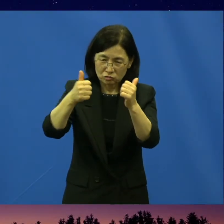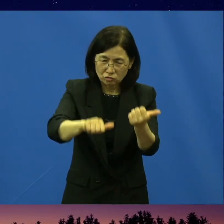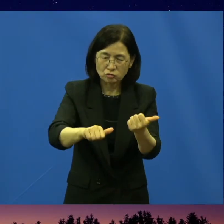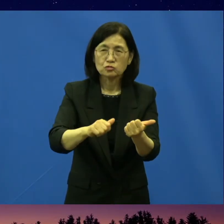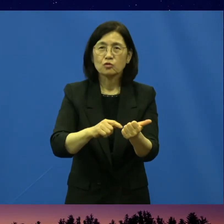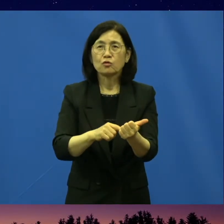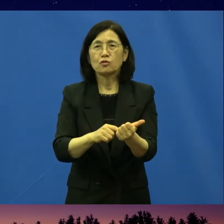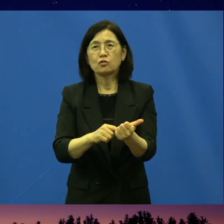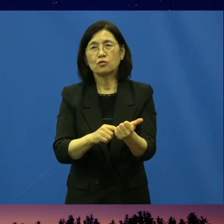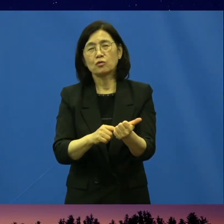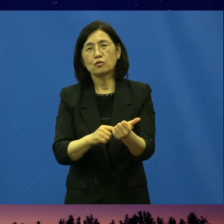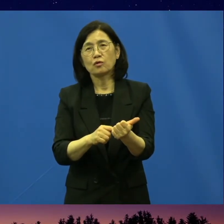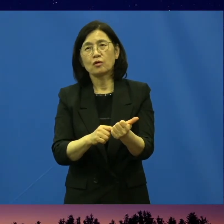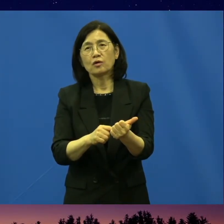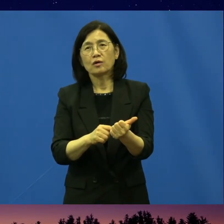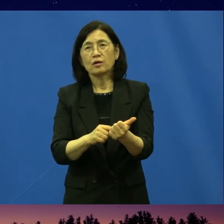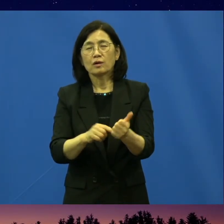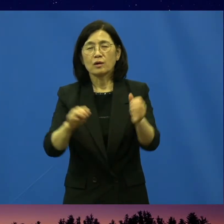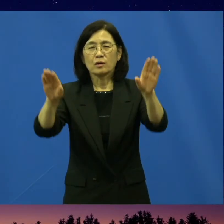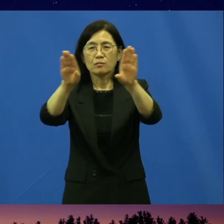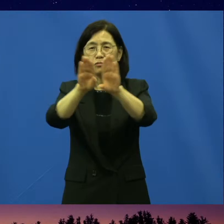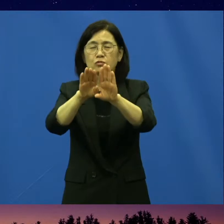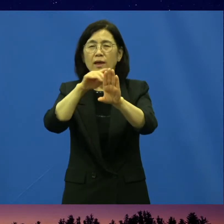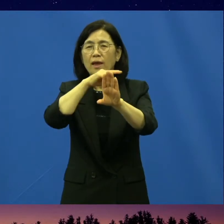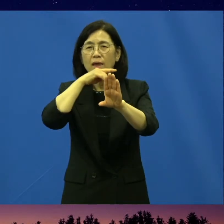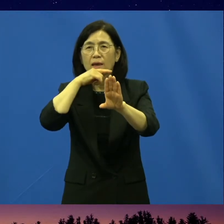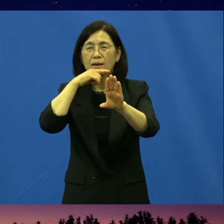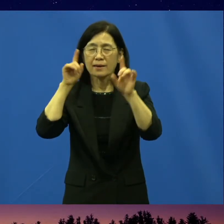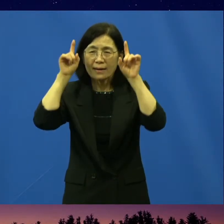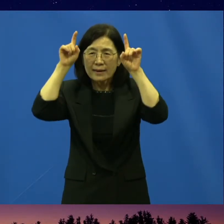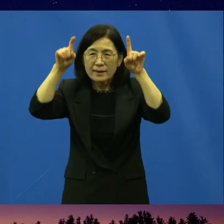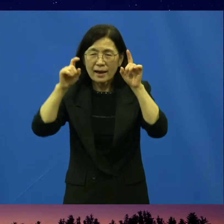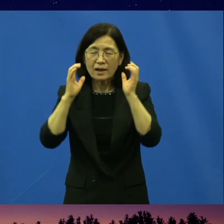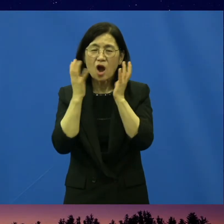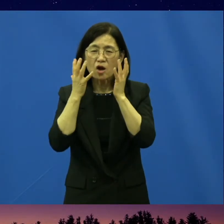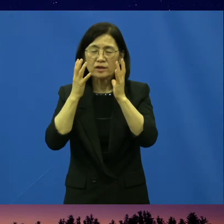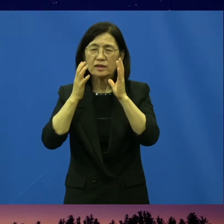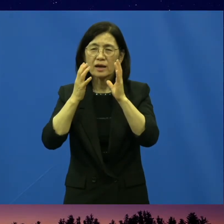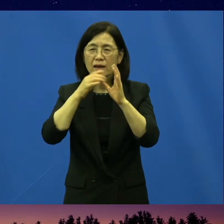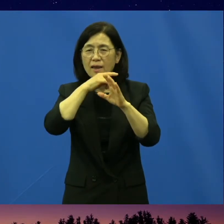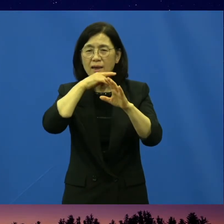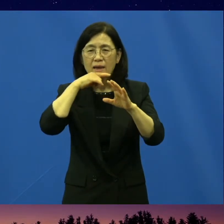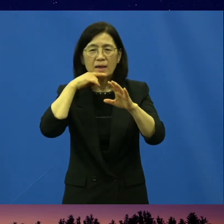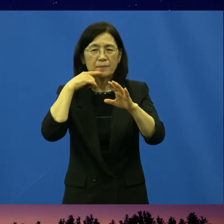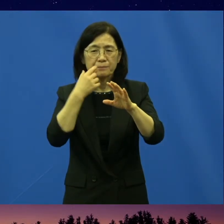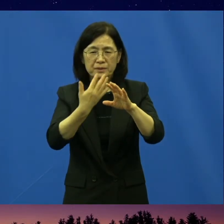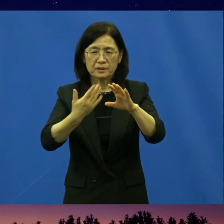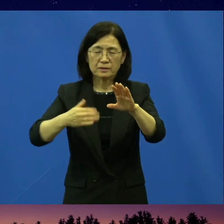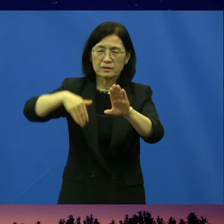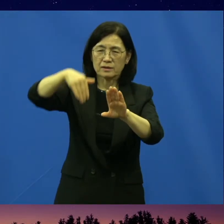그 순간에 그 문설주의 피를, 양의 어린 양을 피를 바른 그 가정에는 재앙이 지나.